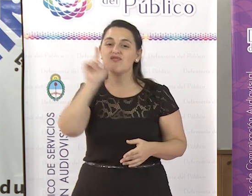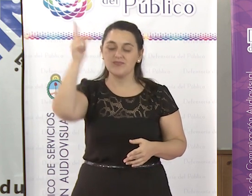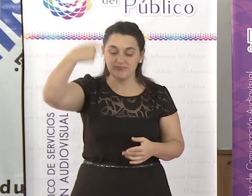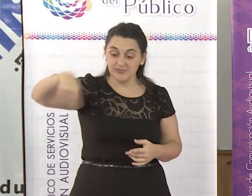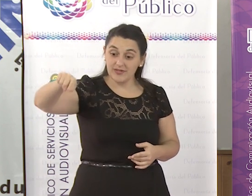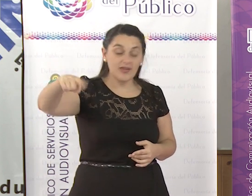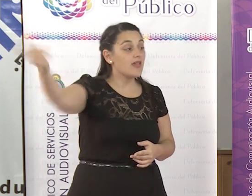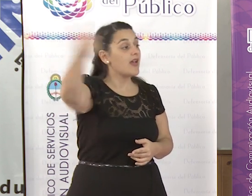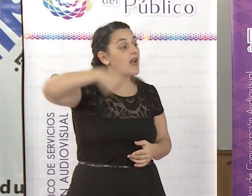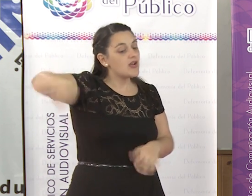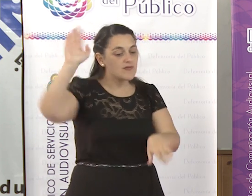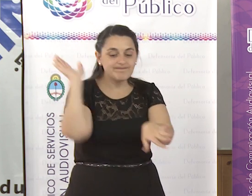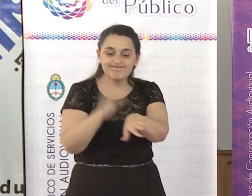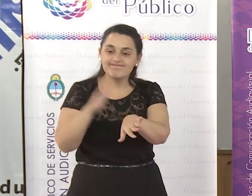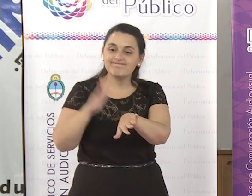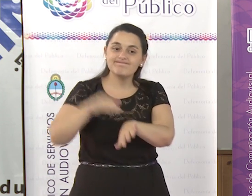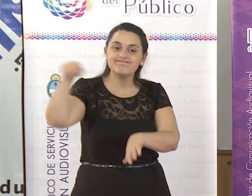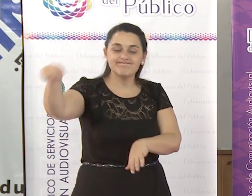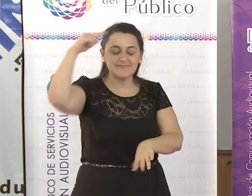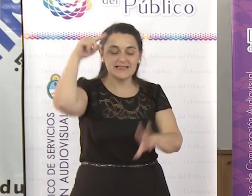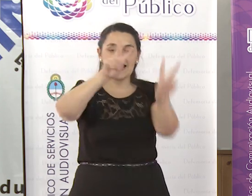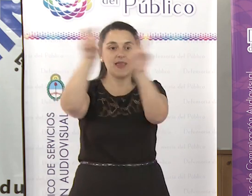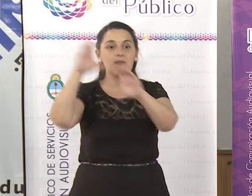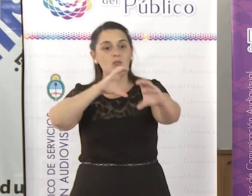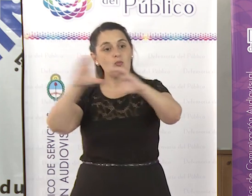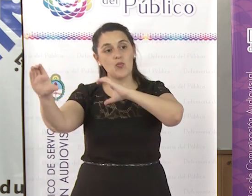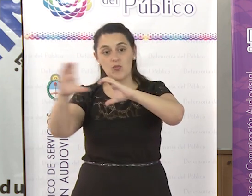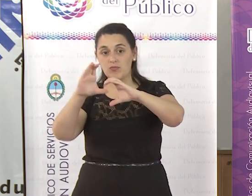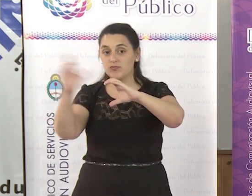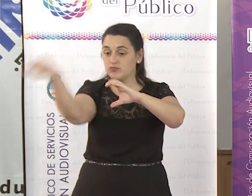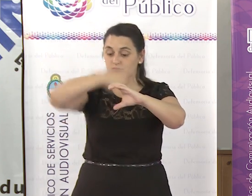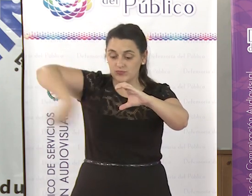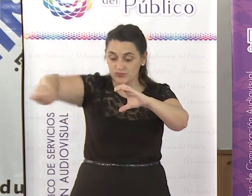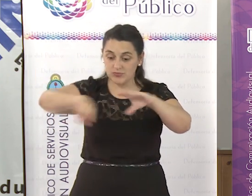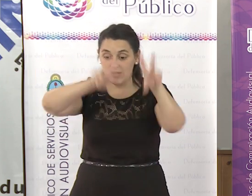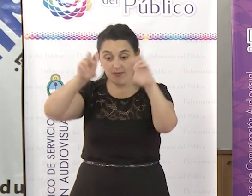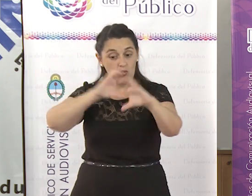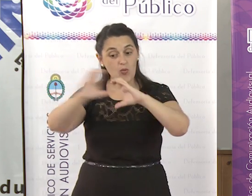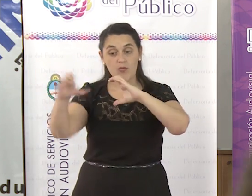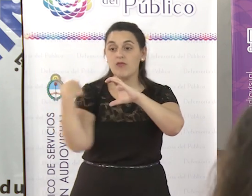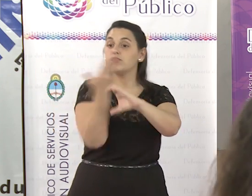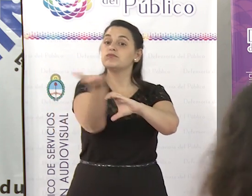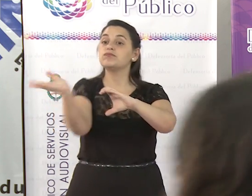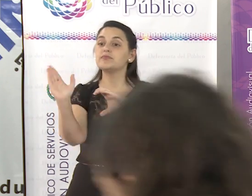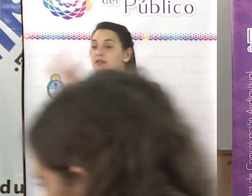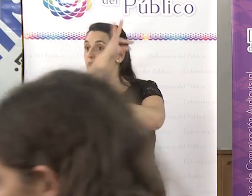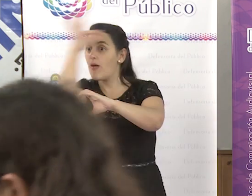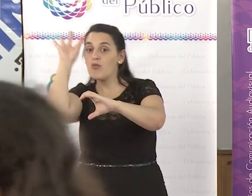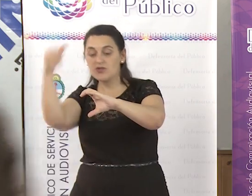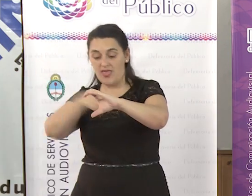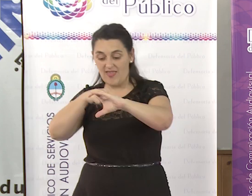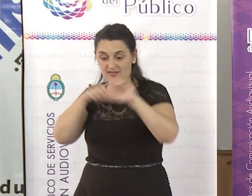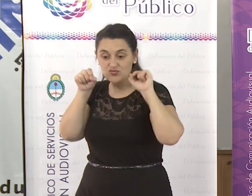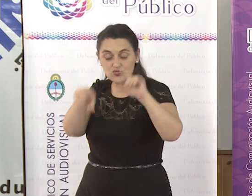responsabilidad de la comunicación en el caso nuestro tenemos un medio de comunicación comunitario con la identidad mapuche como decimos nosotros